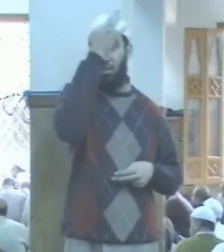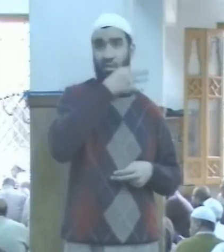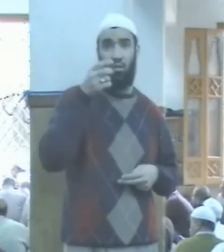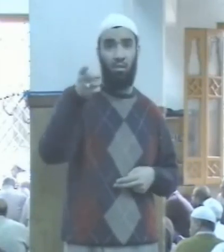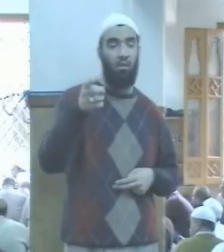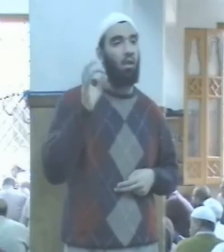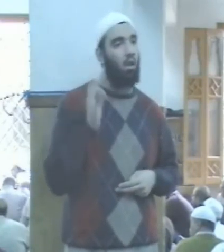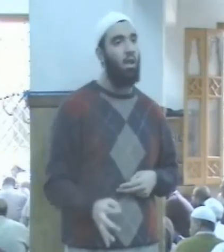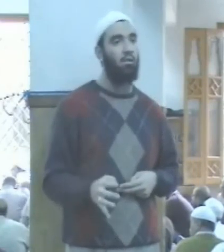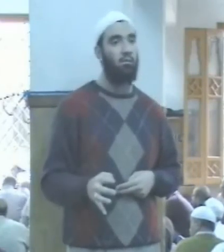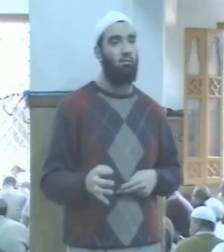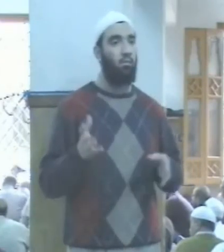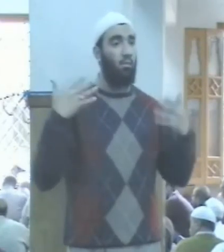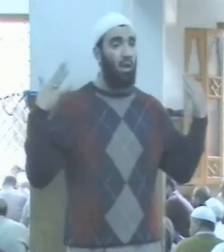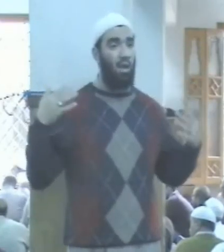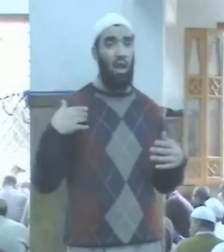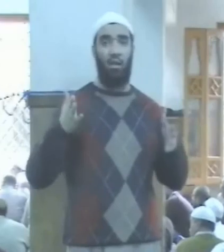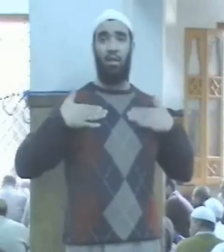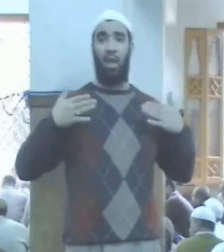امرأة عارية